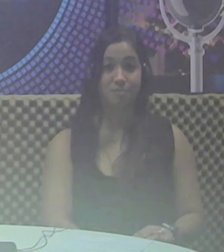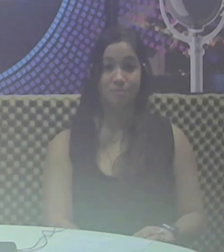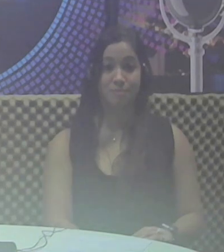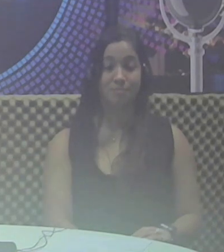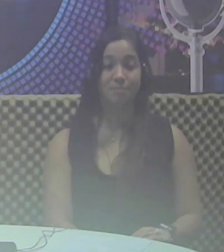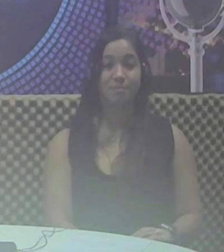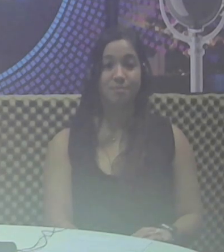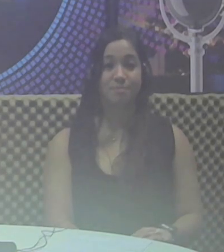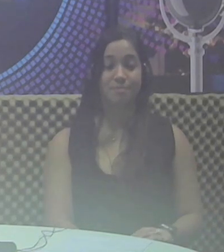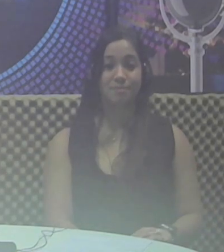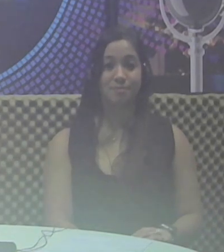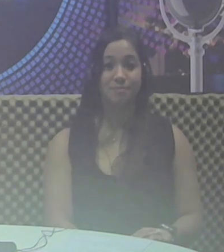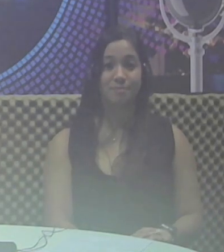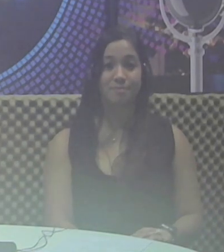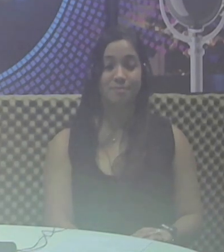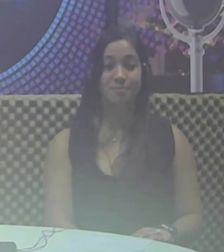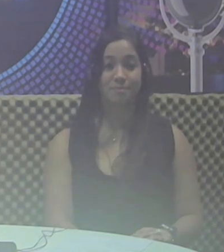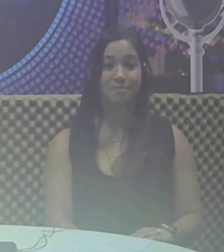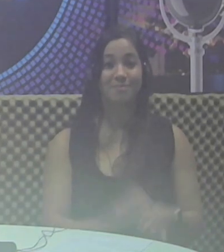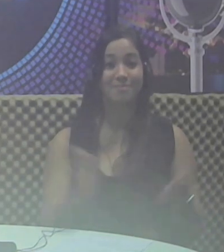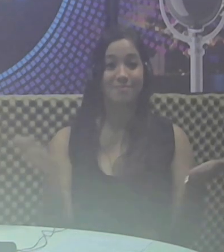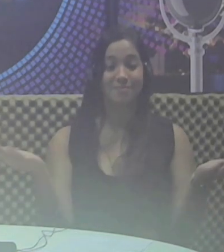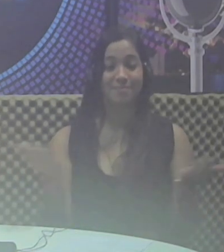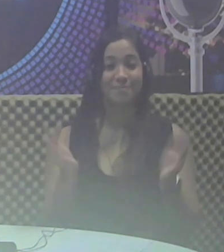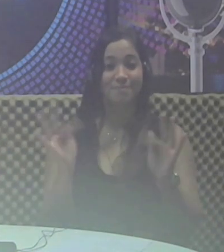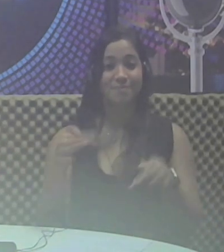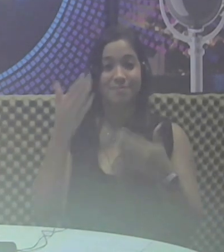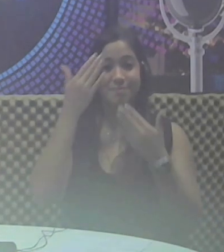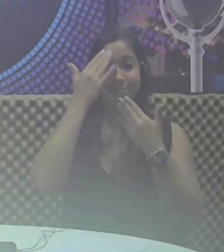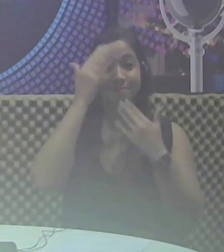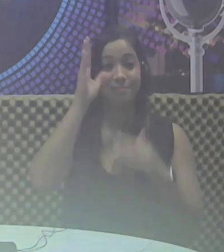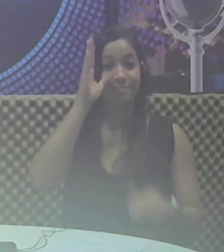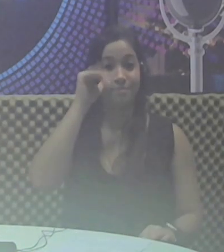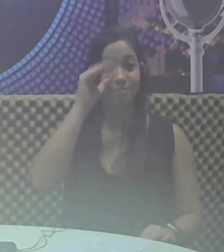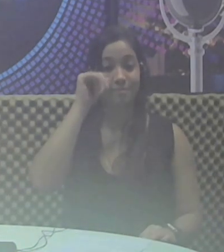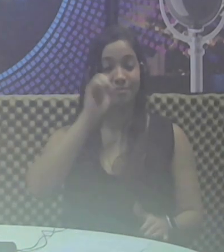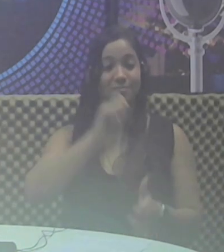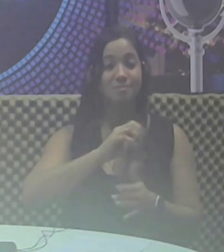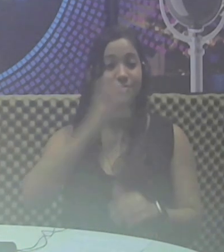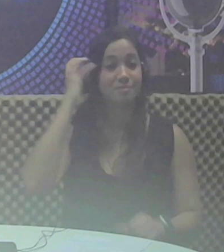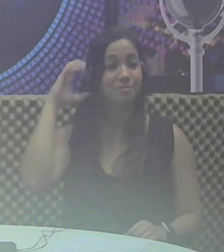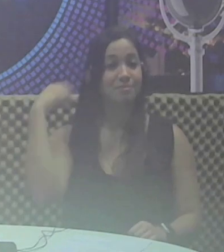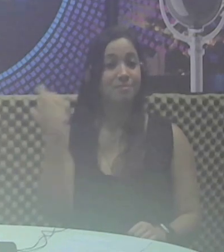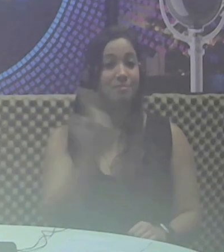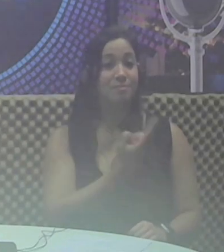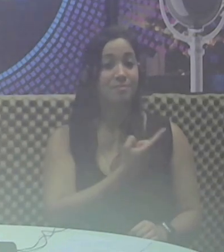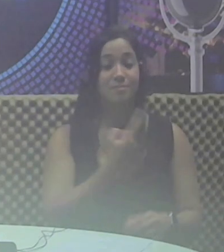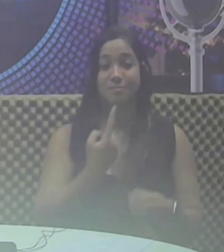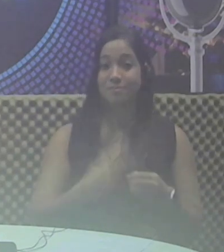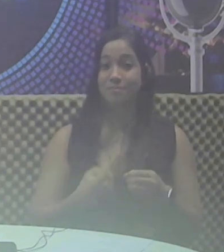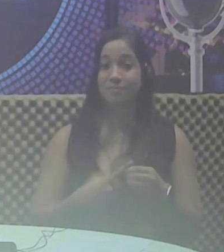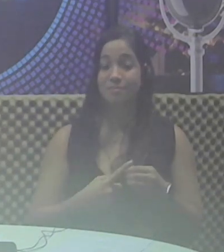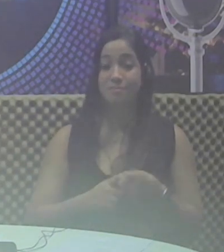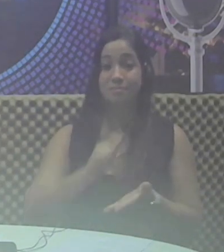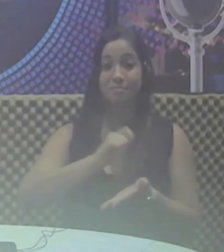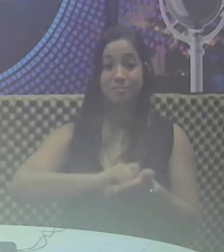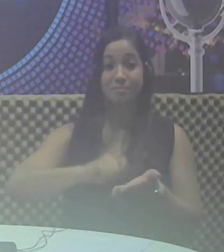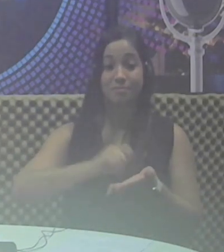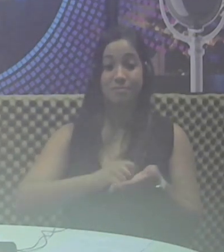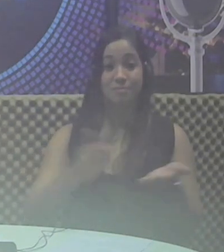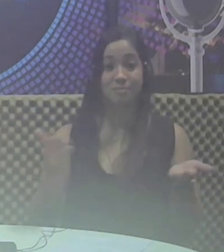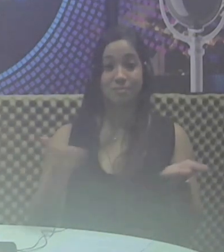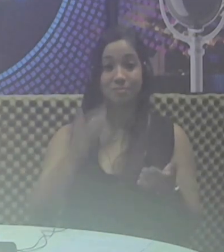notícias. A edição de hoje fica por aqui. Obrigado pela sua audiência. Rádio Nossa Cidade,